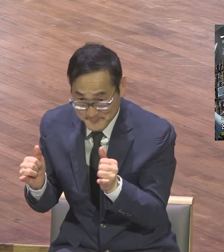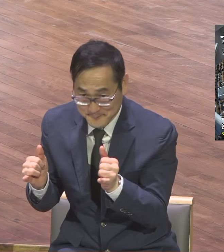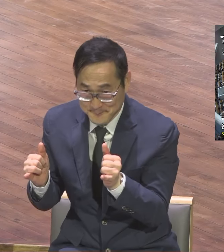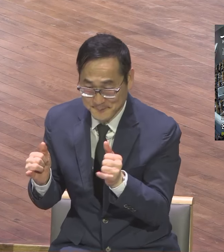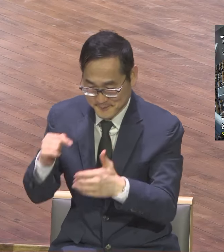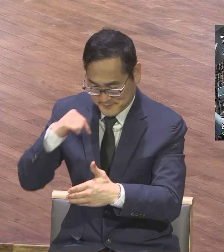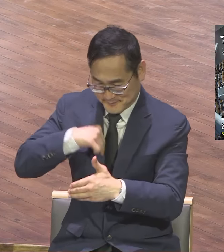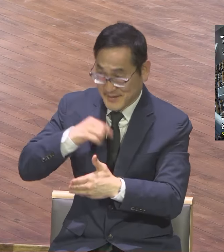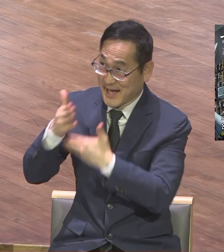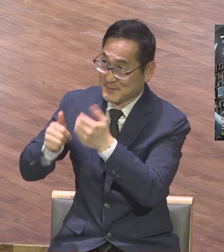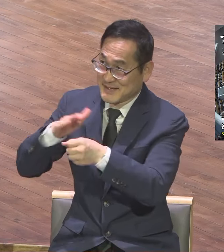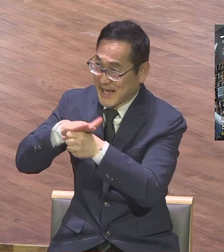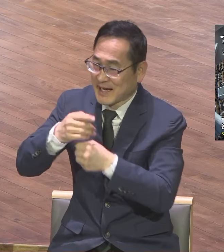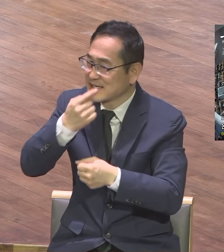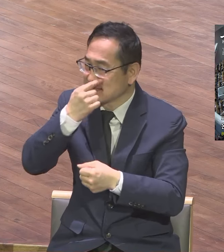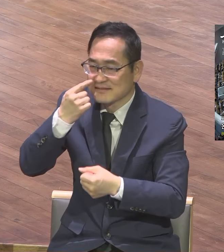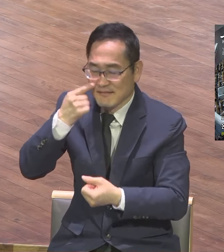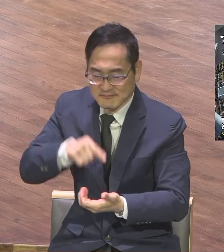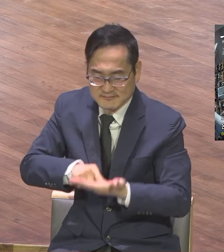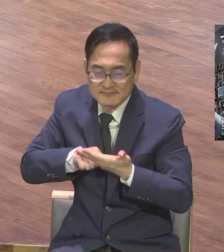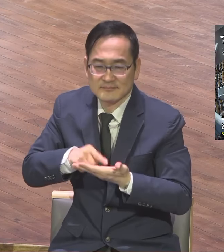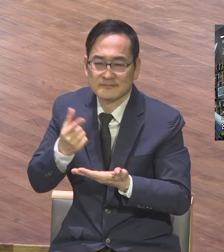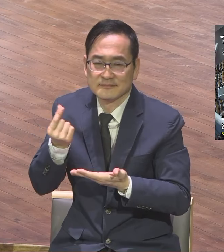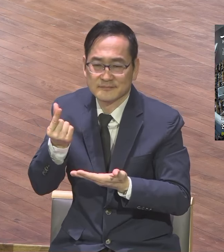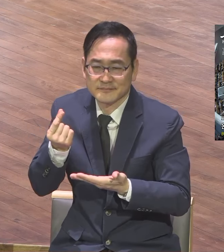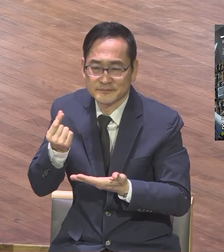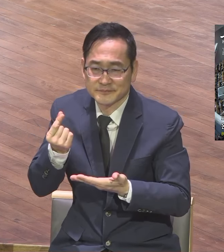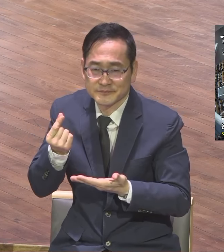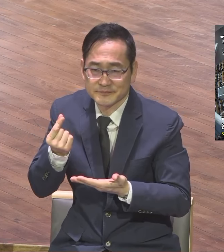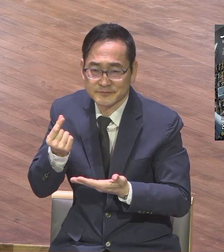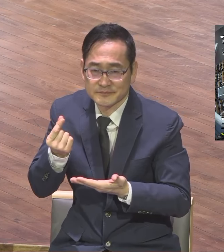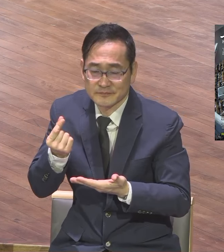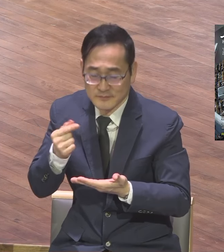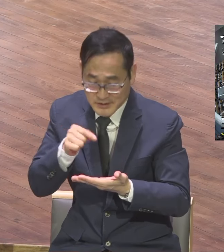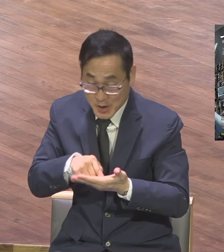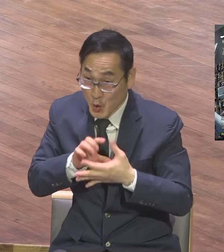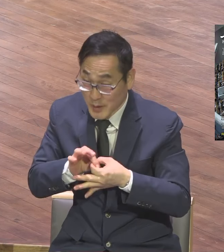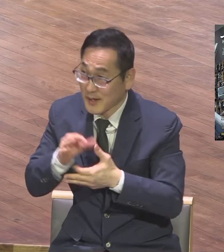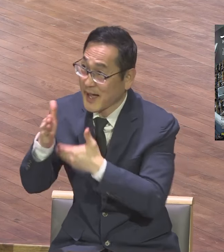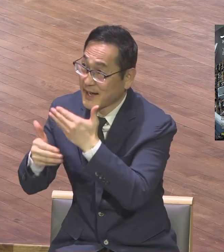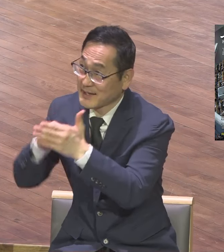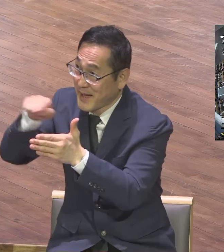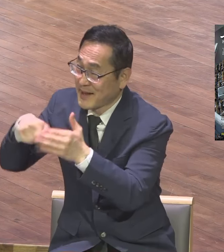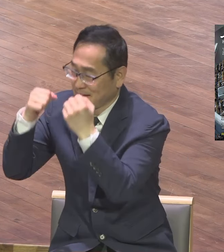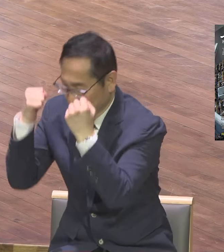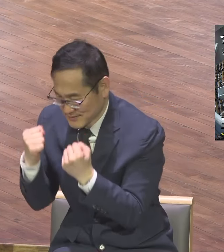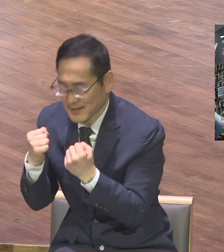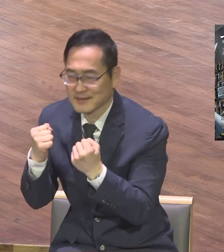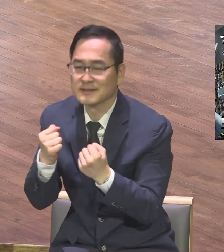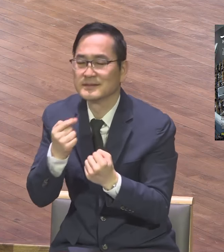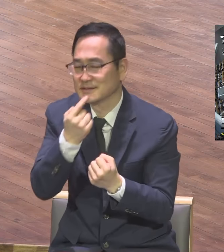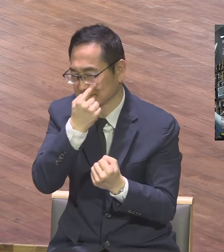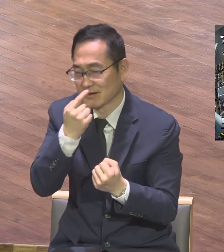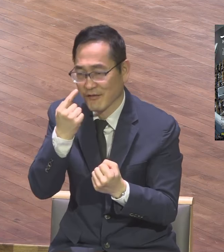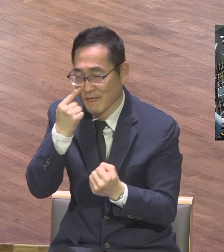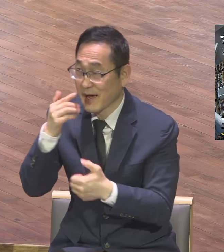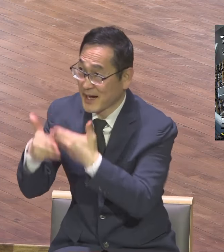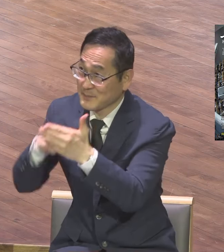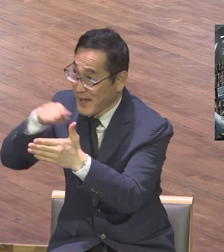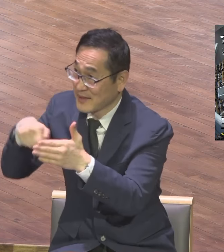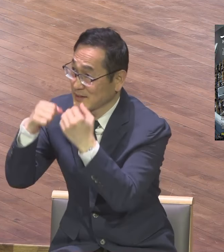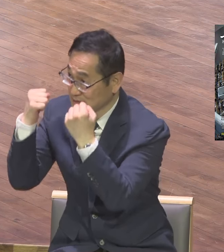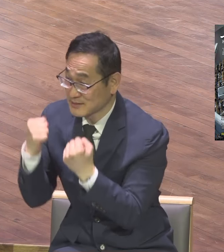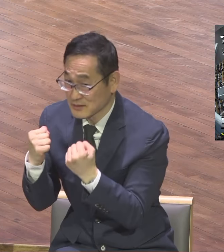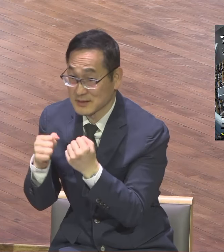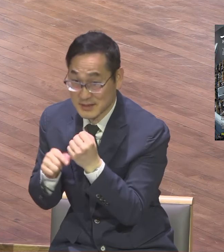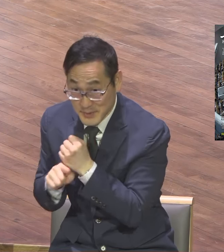속에서 온전하게 되었나니 이로써 우리가 그 안에 있는 줄 아노라. 그의 안에 산다고 하는 자는 그가 행하시는